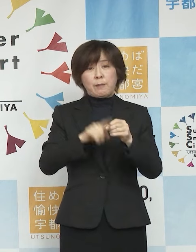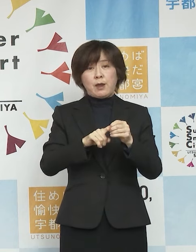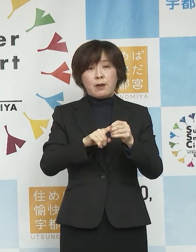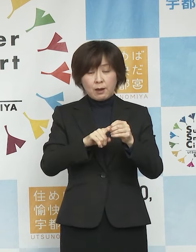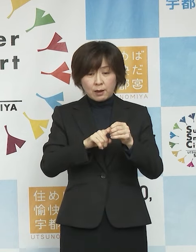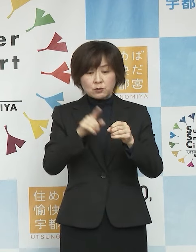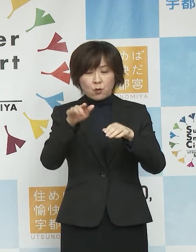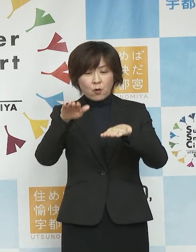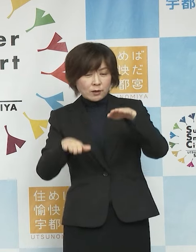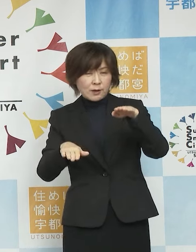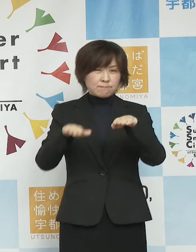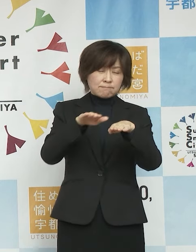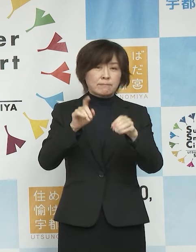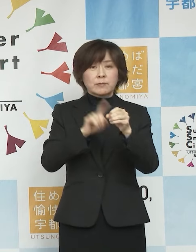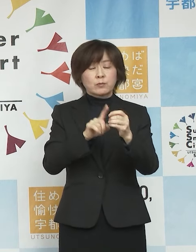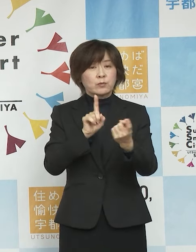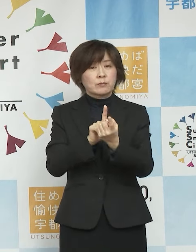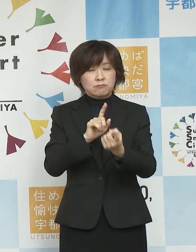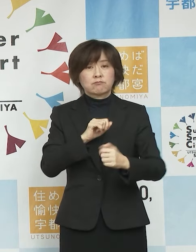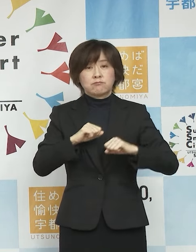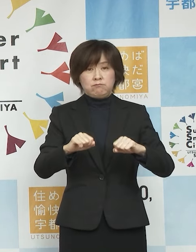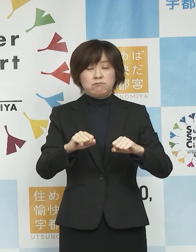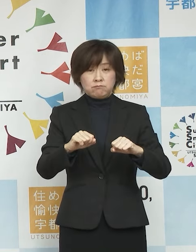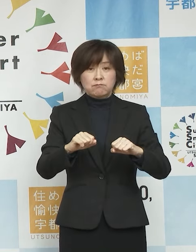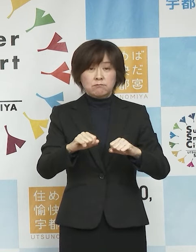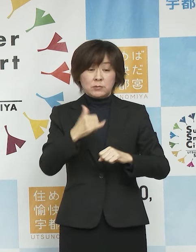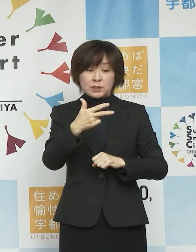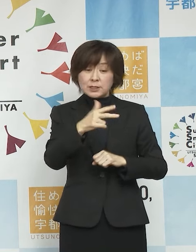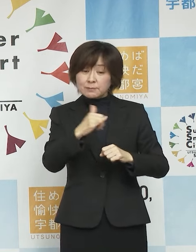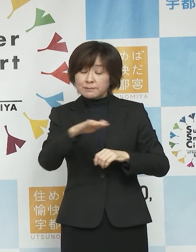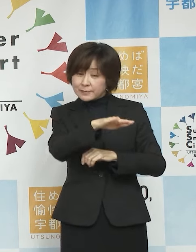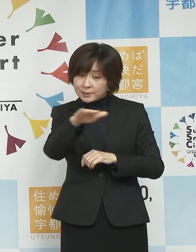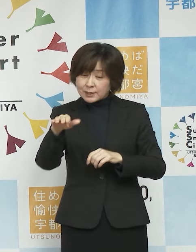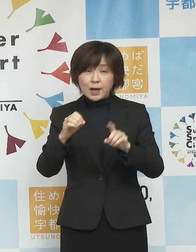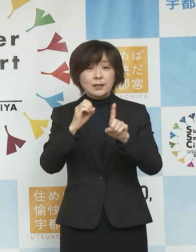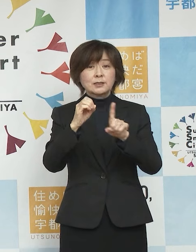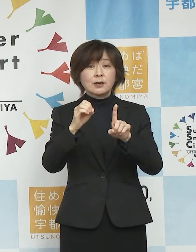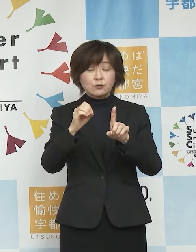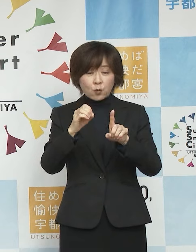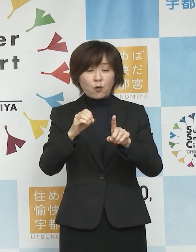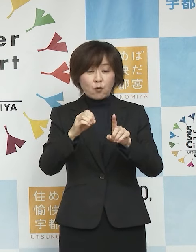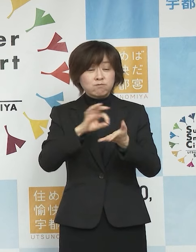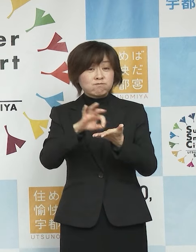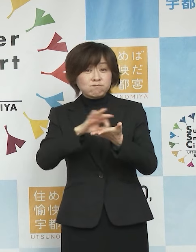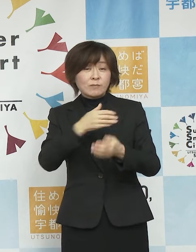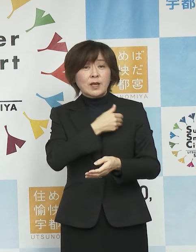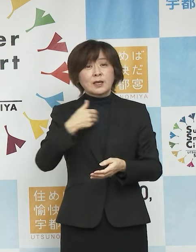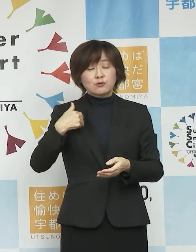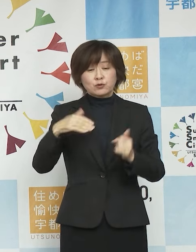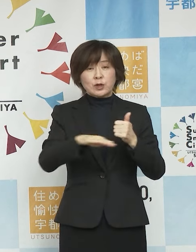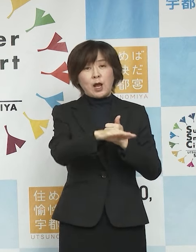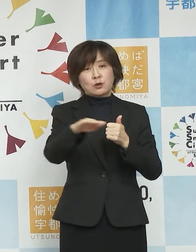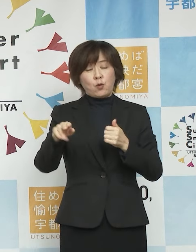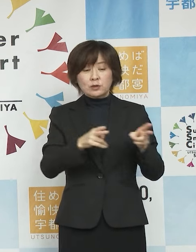デバイド対策を強化し、市民の誰もがデジタルを安心して利用できる環境づくりに取り